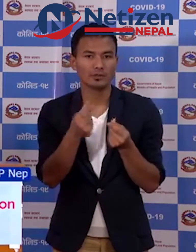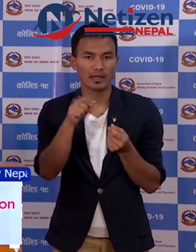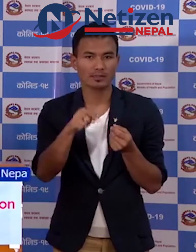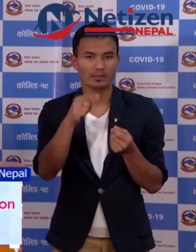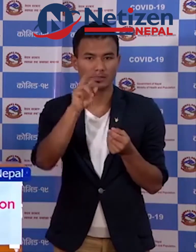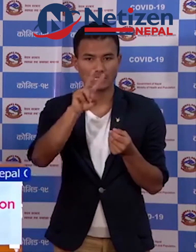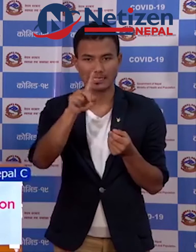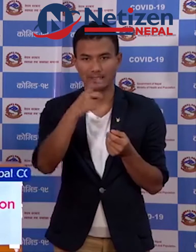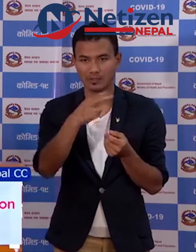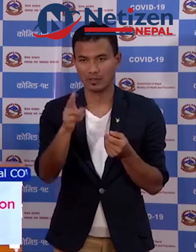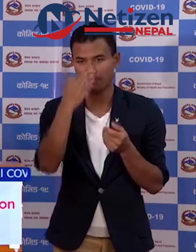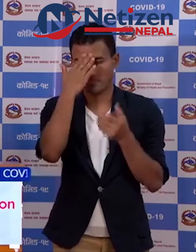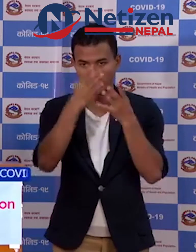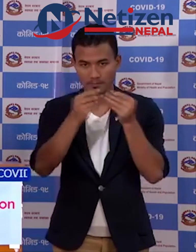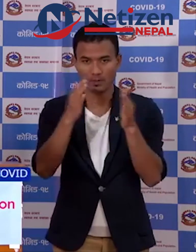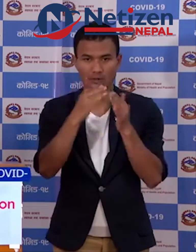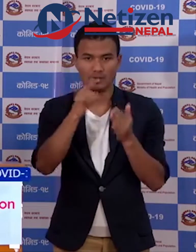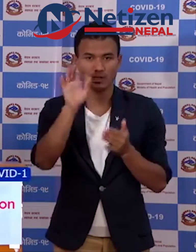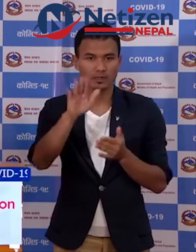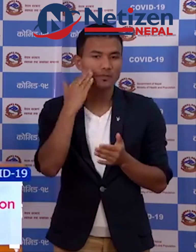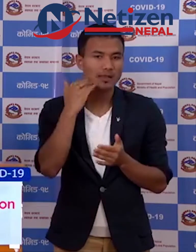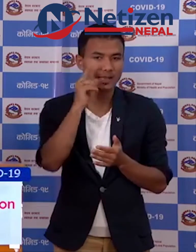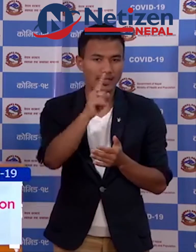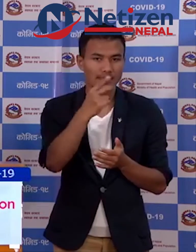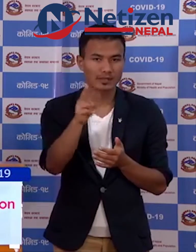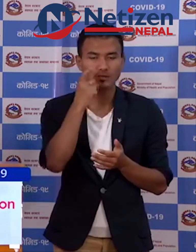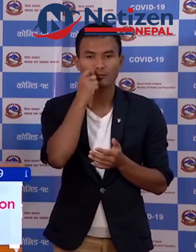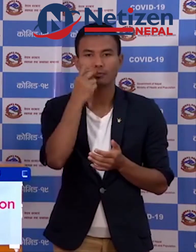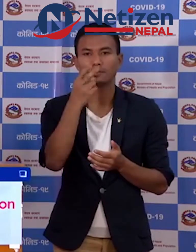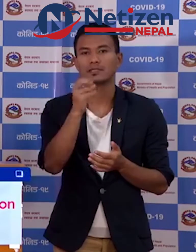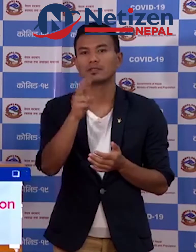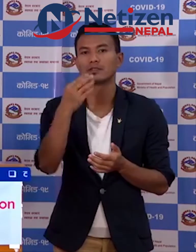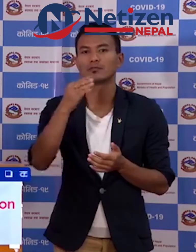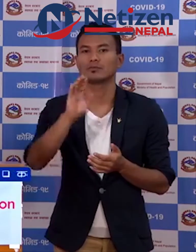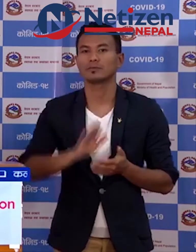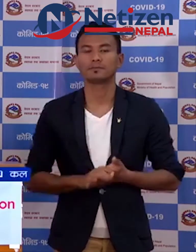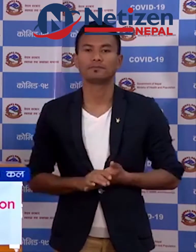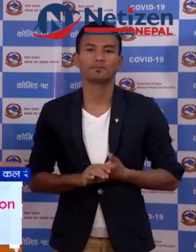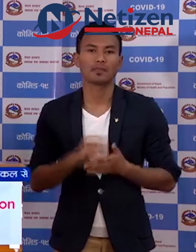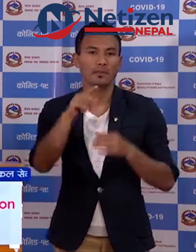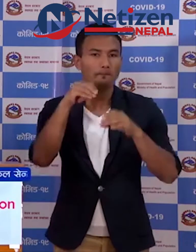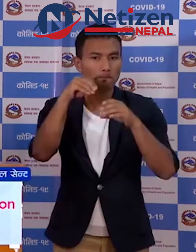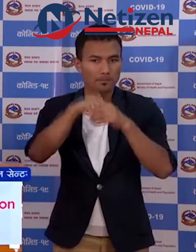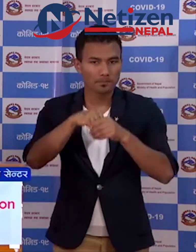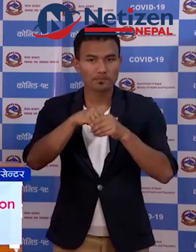आज जम्मा 21 जना, त्यसमध्ये महिला 1 जना र पुरुष 20 जना हुनुहुन्छ।